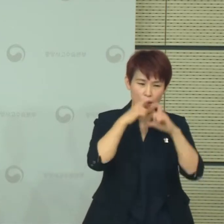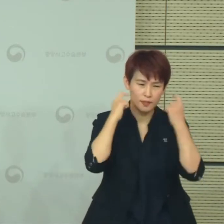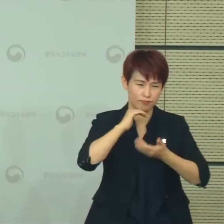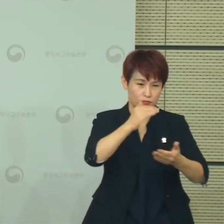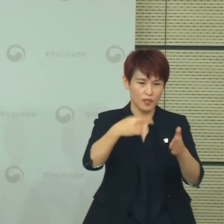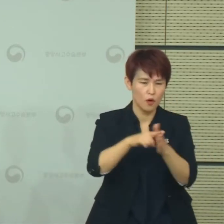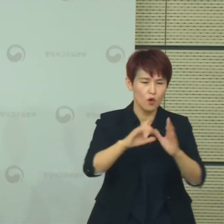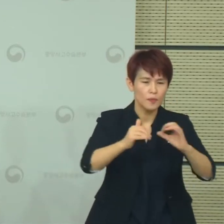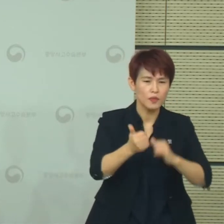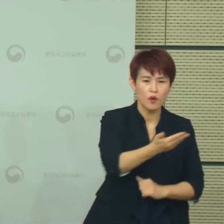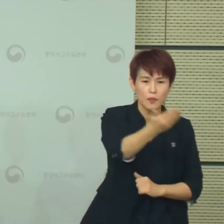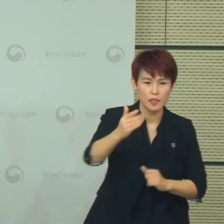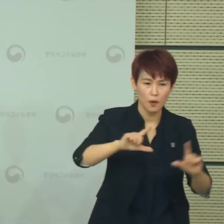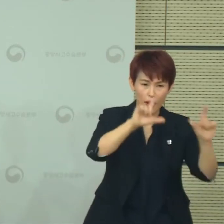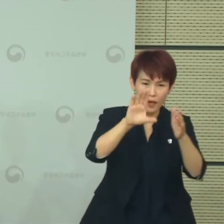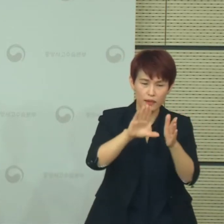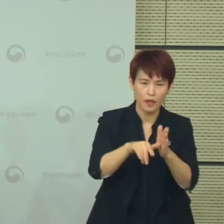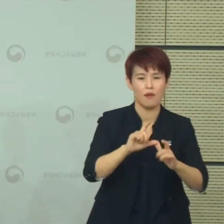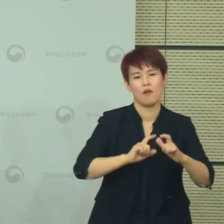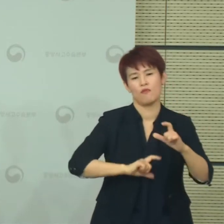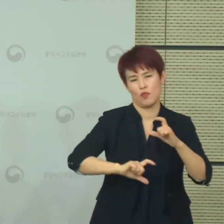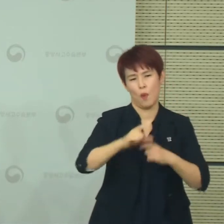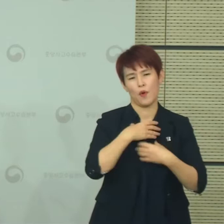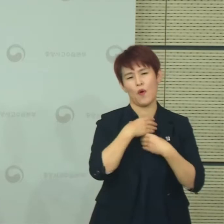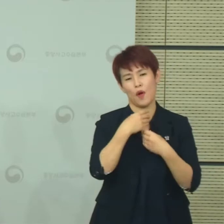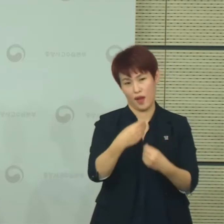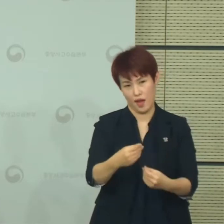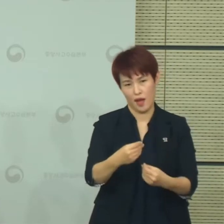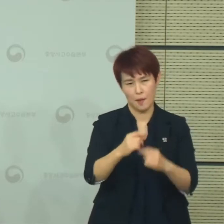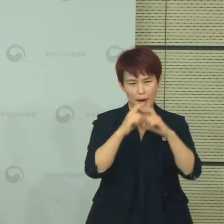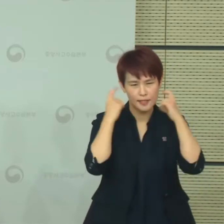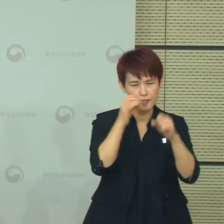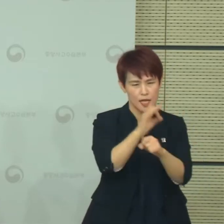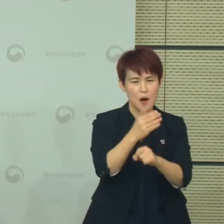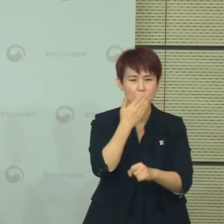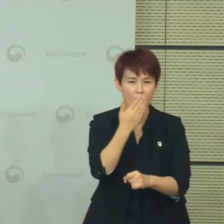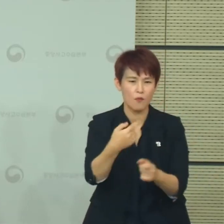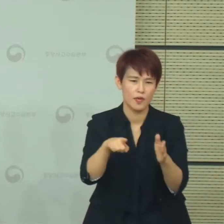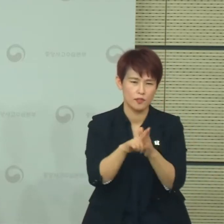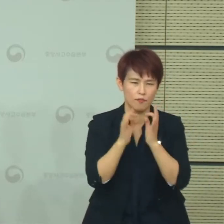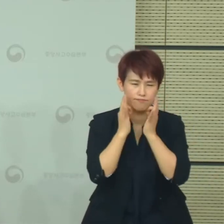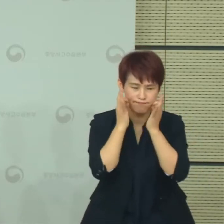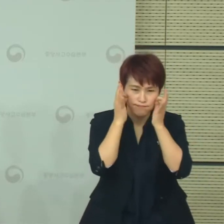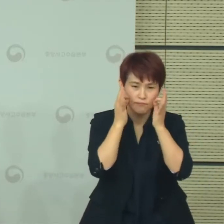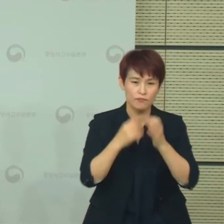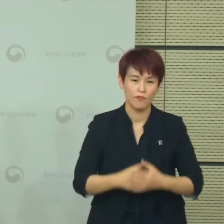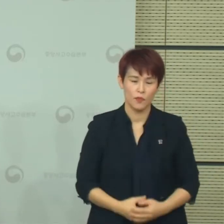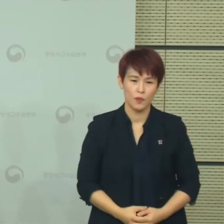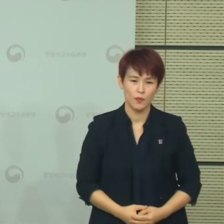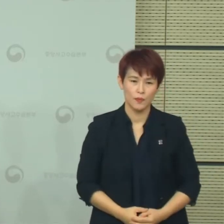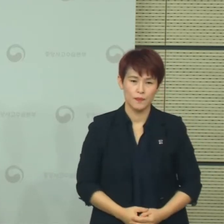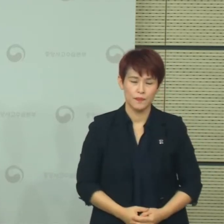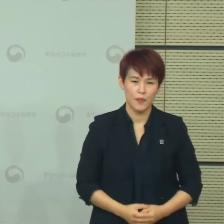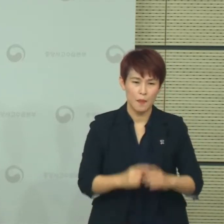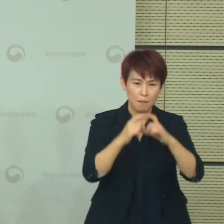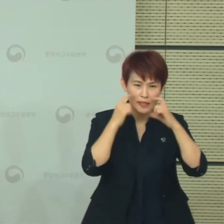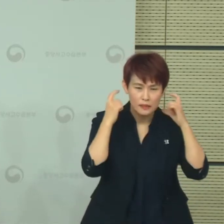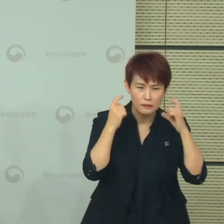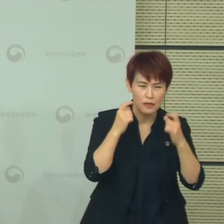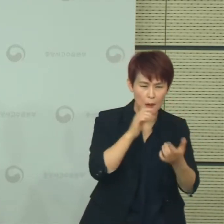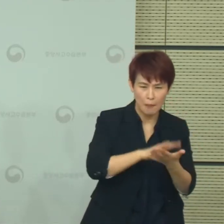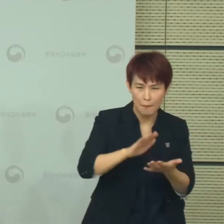생활하시는 주변에서 지금보다 훨씬 편리하게 마스크를 구매할 수 있도록 조치하고 특히 마스크